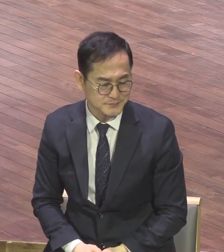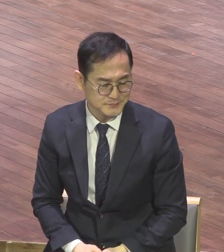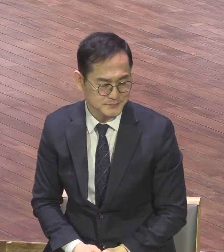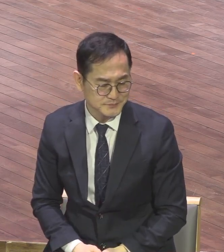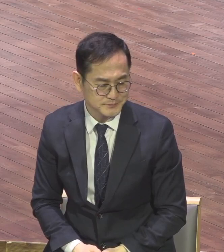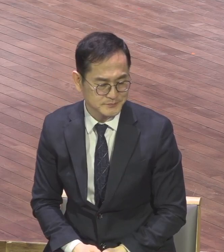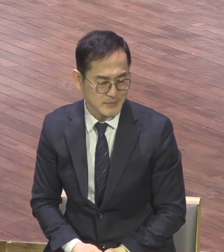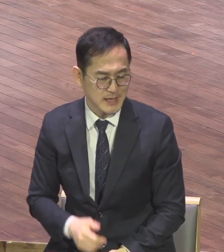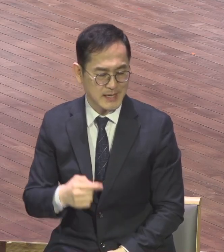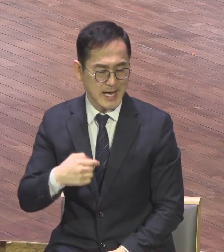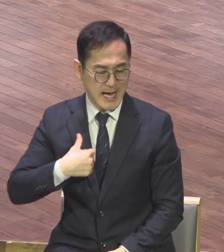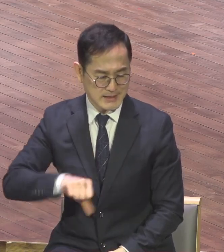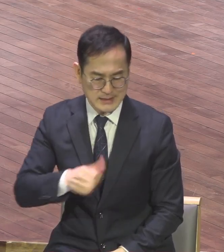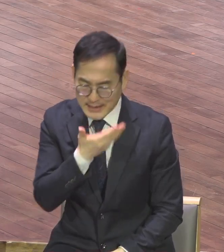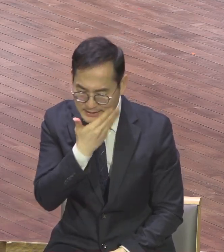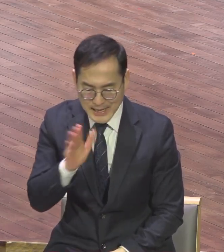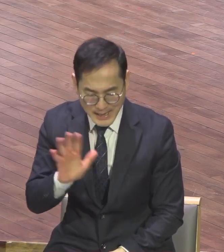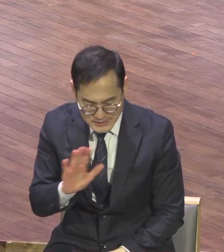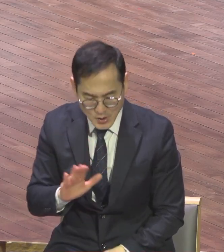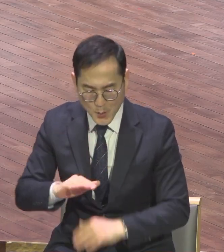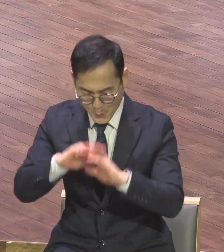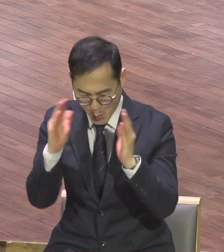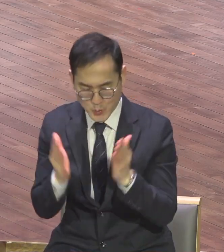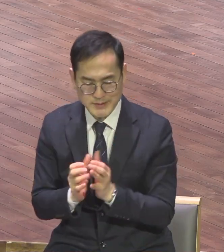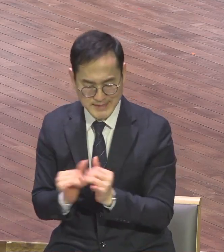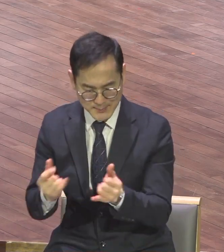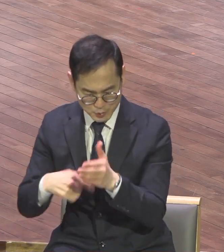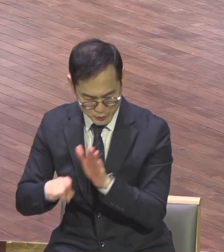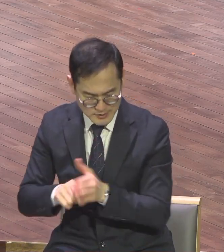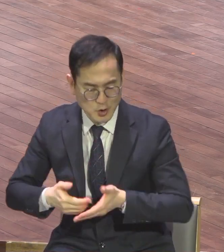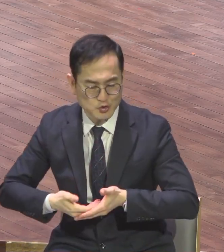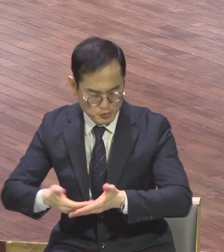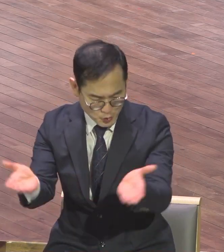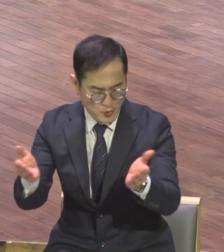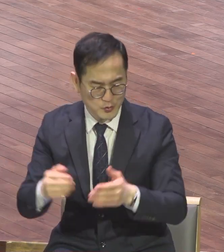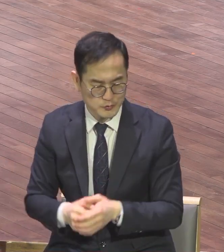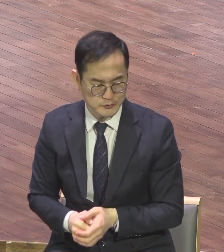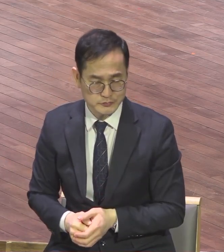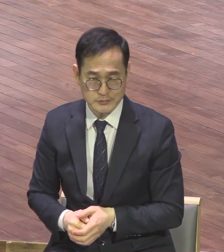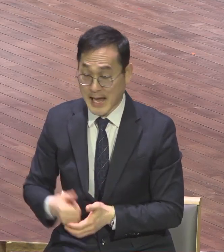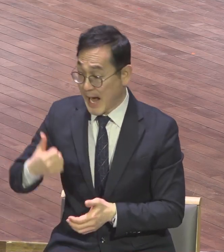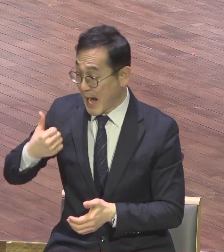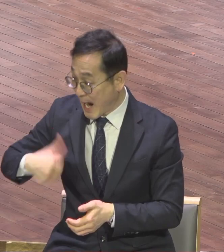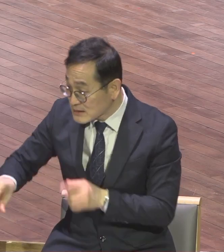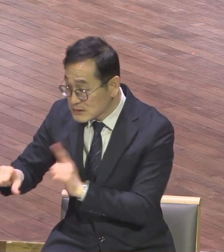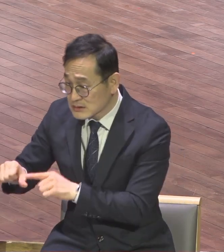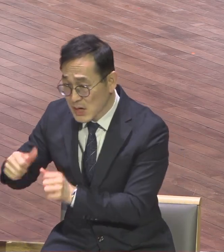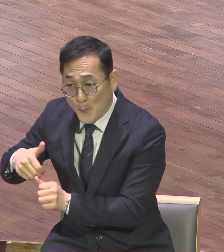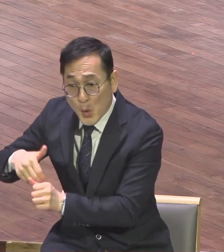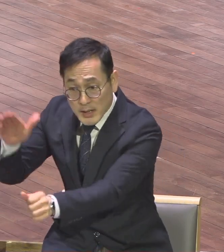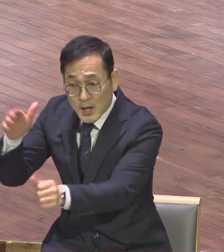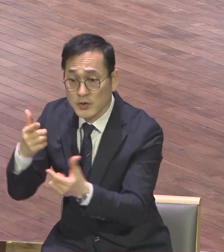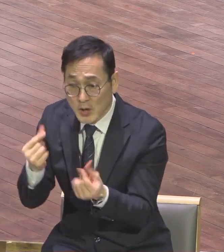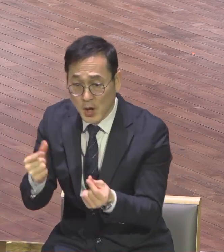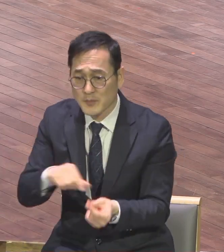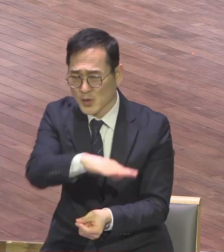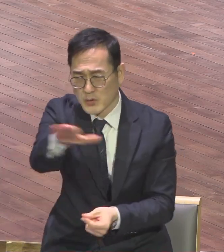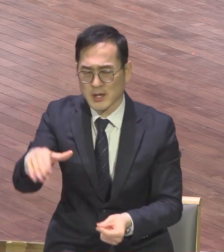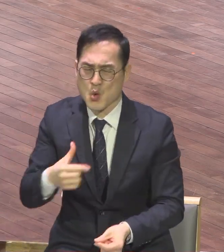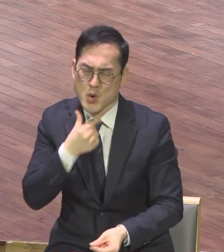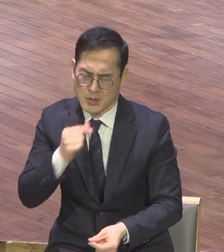아들을 아끼지 아니하시고 우리 모든 사람을 위하여 내주시니가 어찌 그 아들과 함께 모든 것을 우리에게 주시지